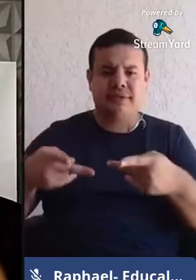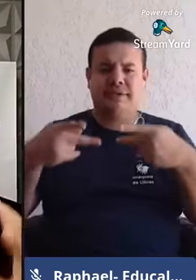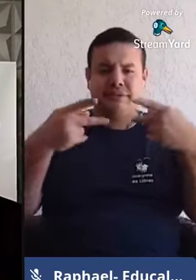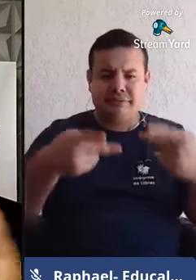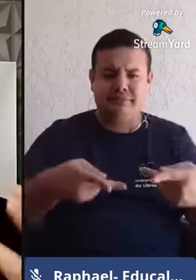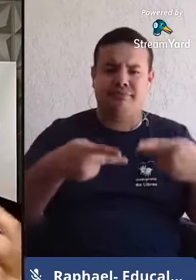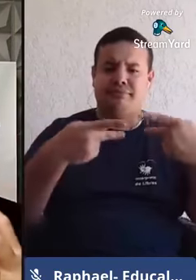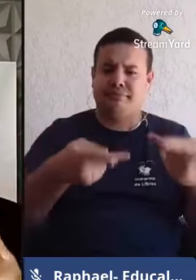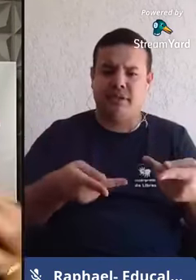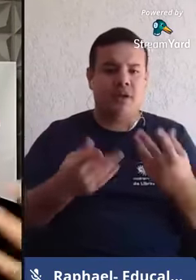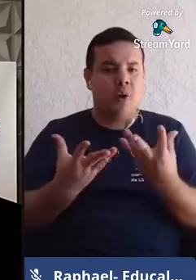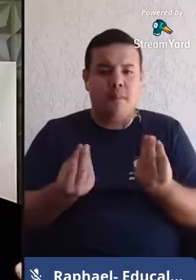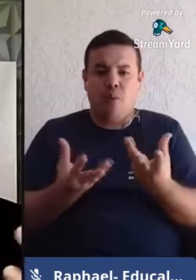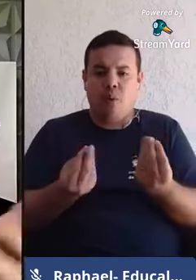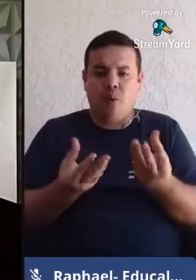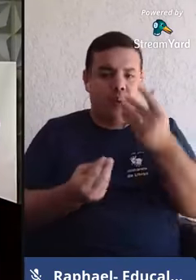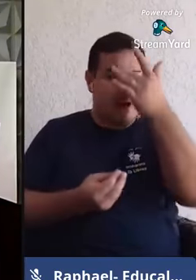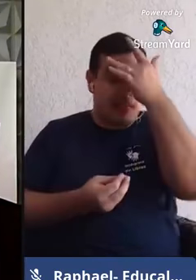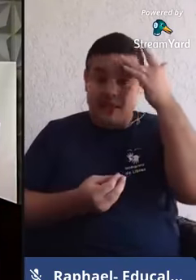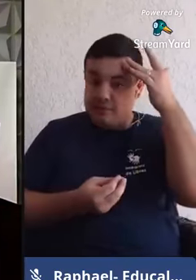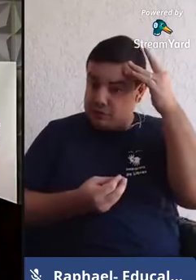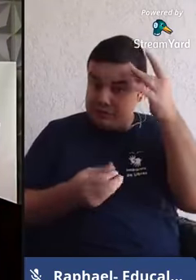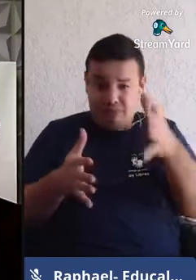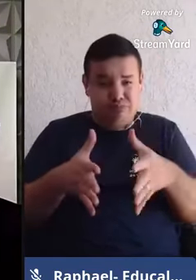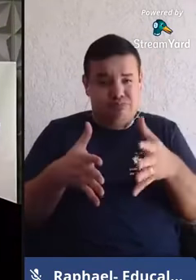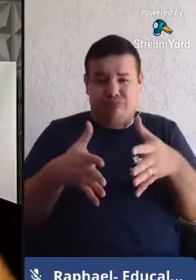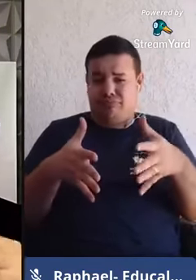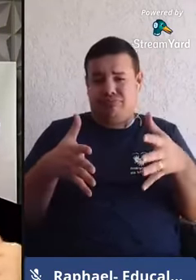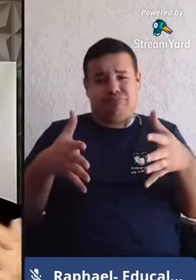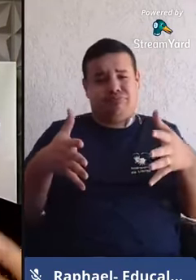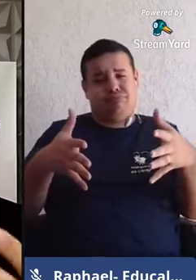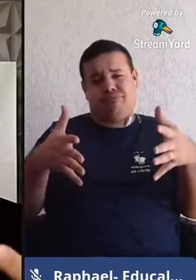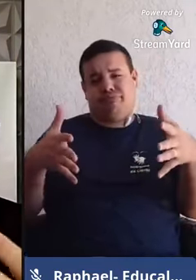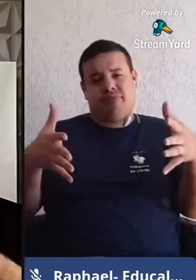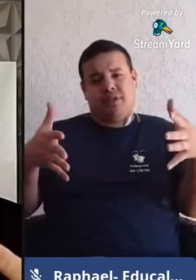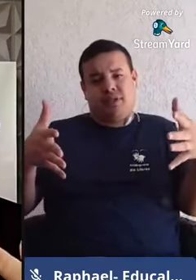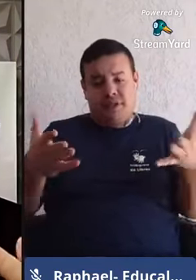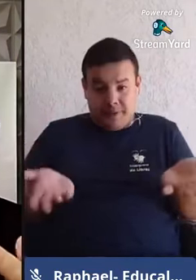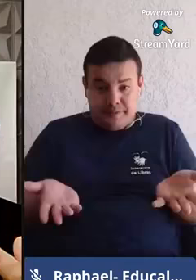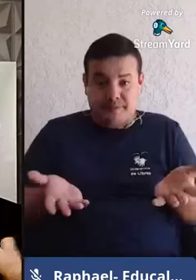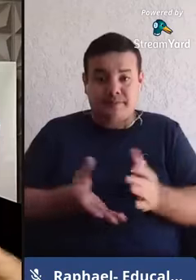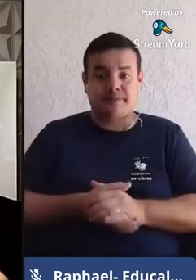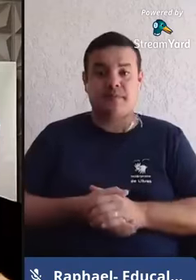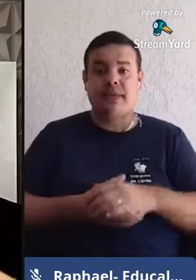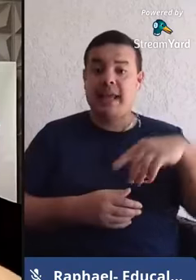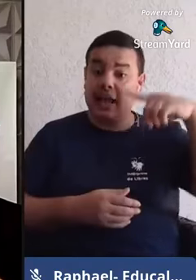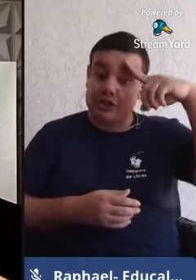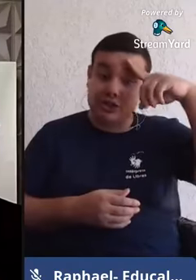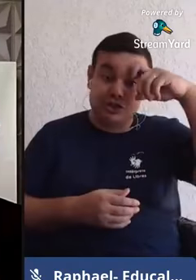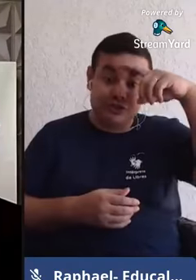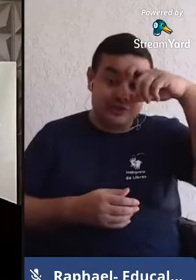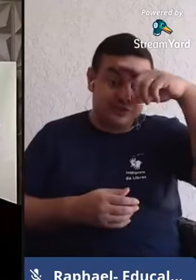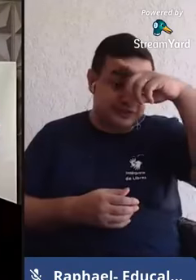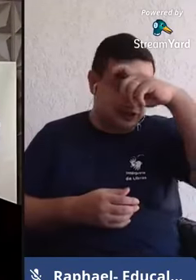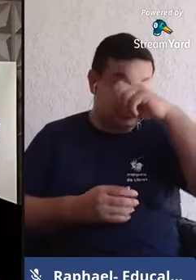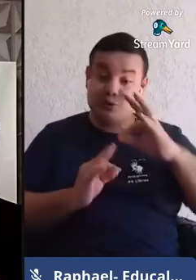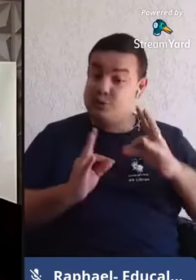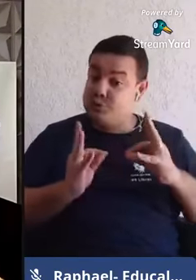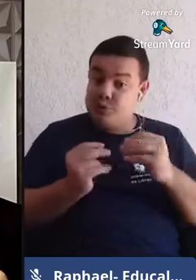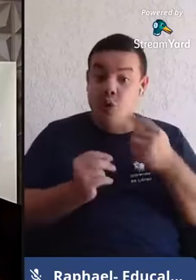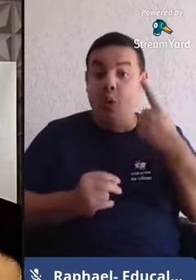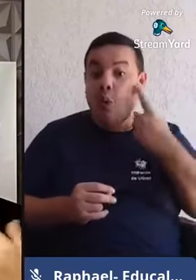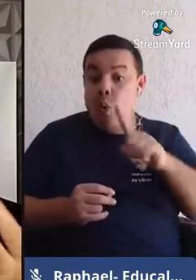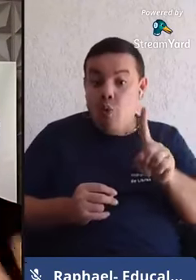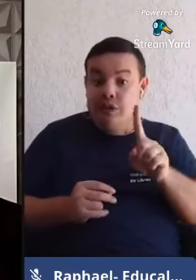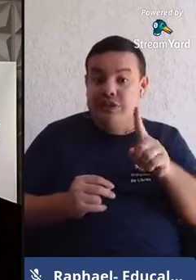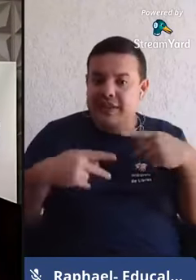a gente chegou num estágio de grandeza da Reatec, naquela ocasião, que era difícil você conhecer a feira toda em apenas um dia.